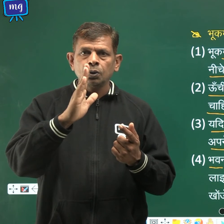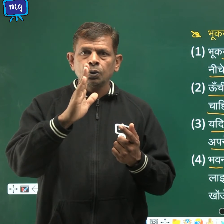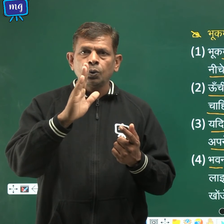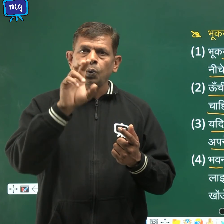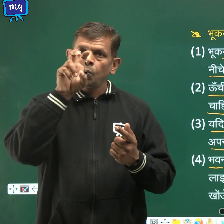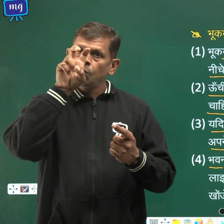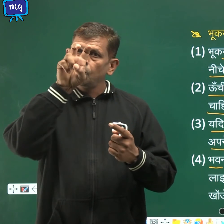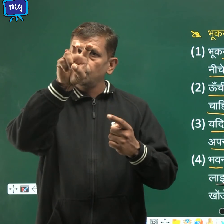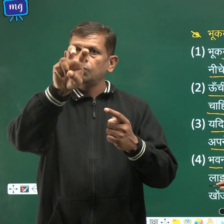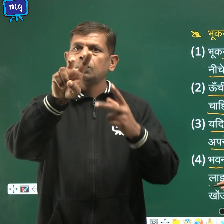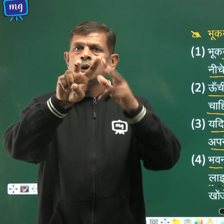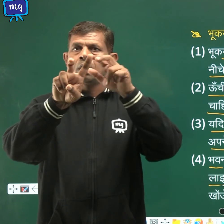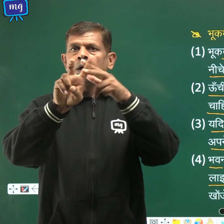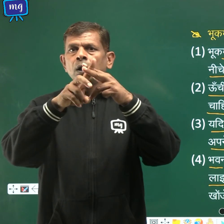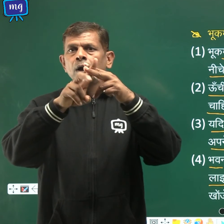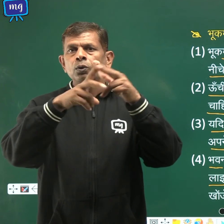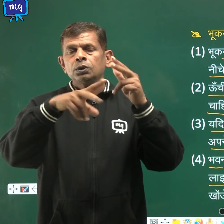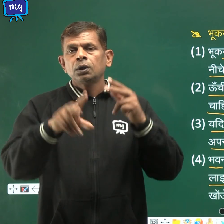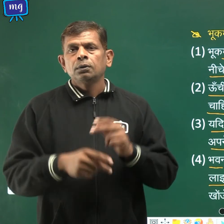विद्युत लाइनों से